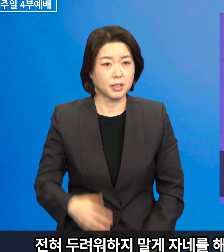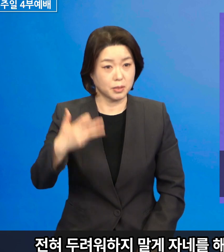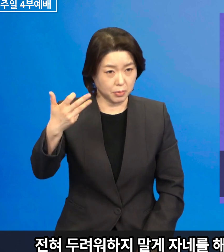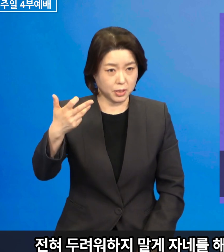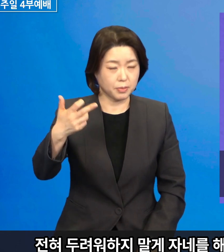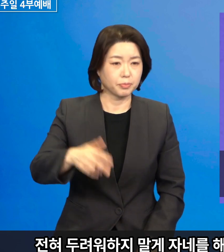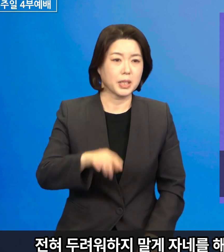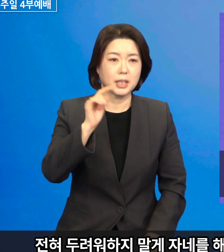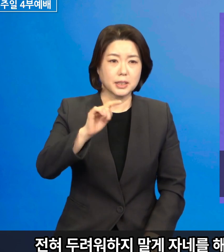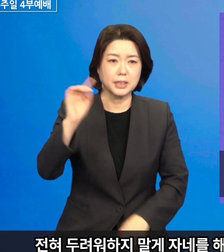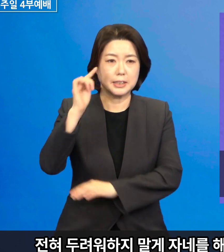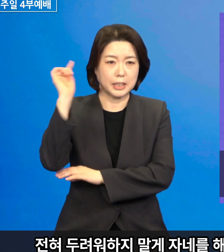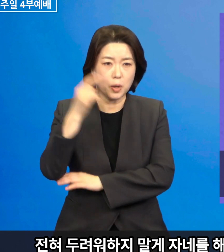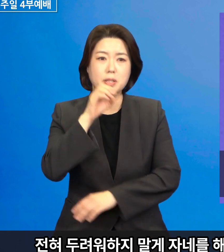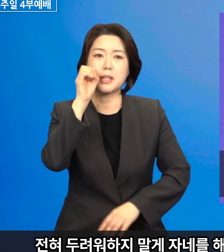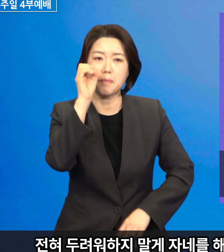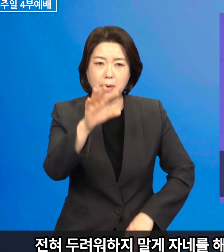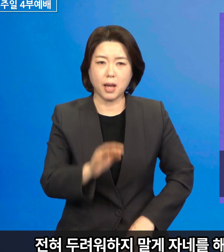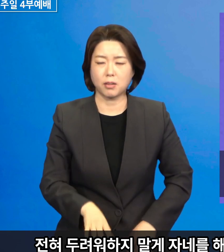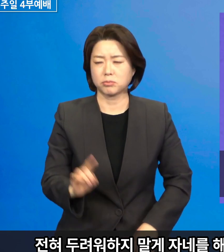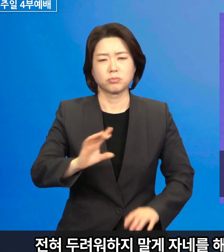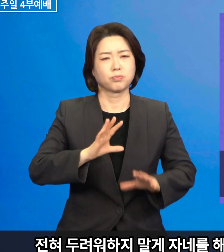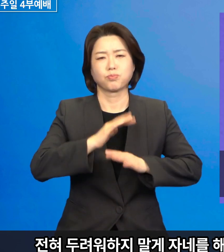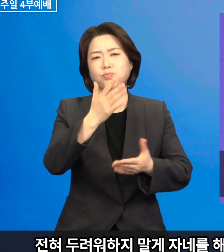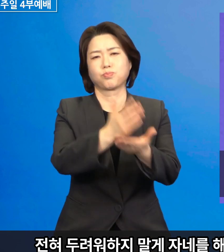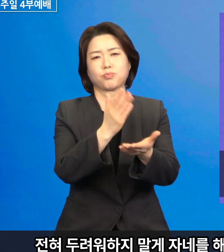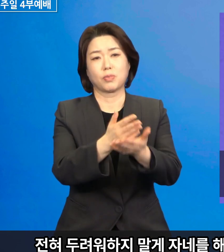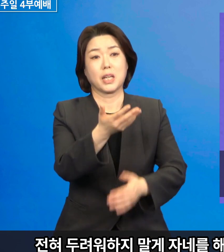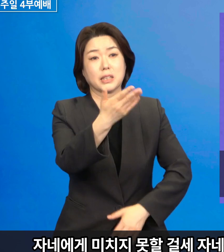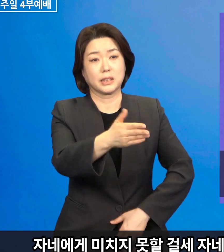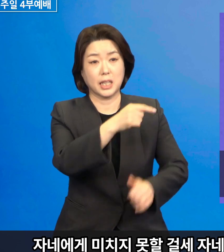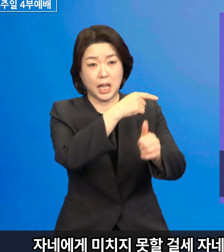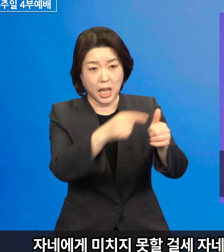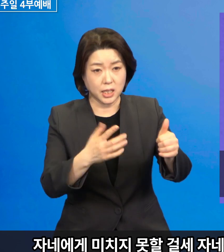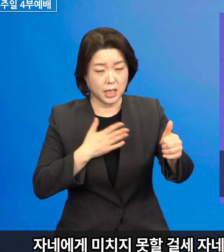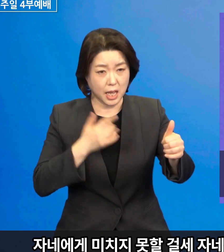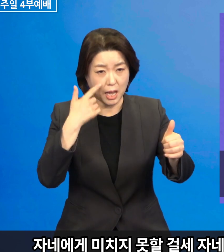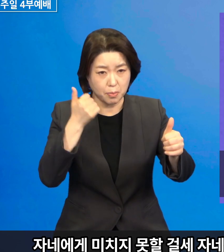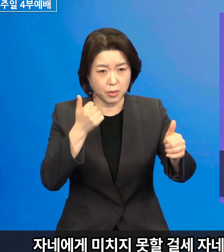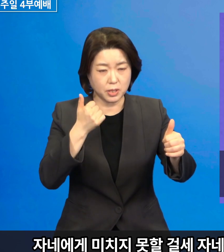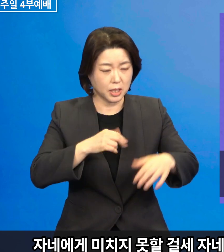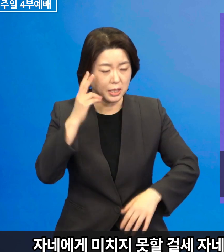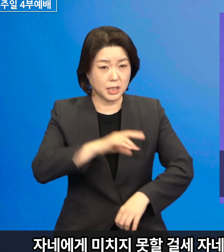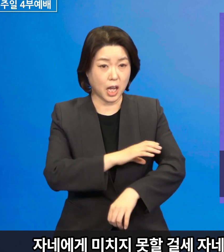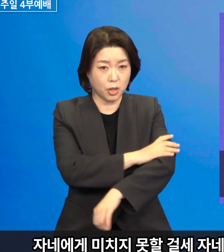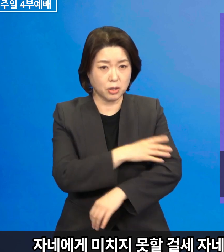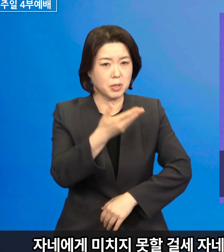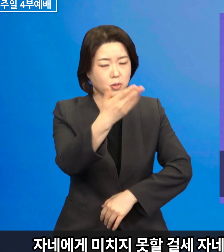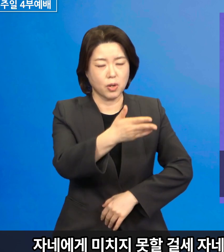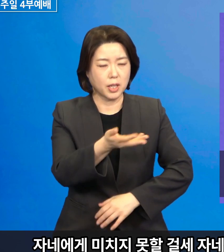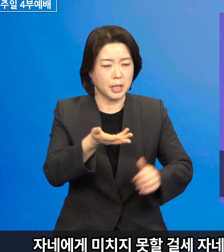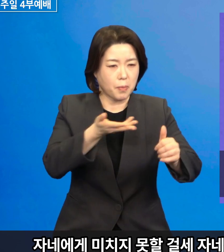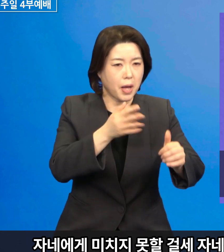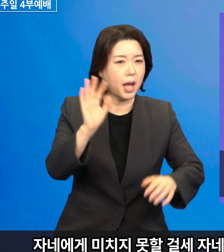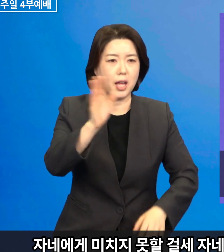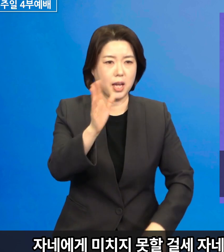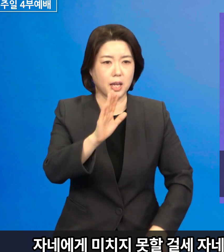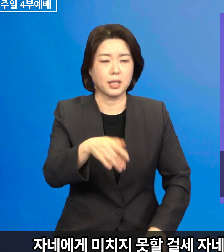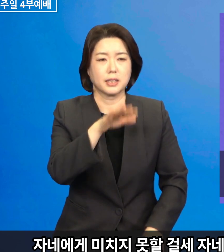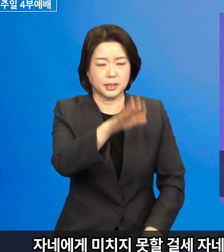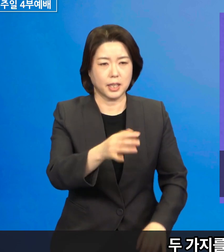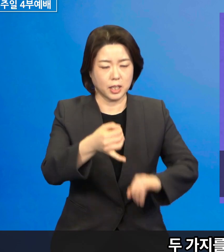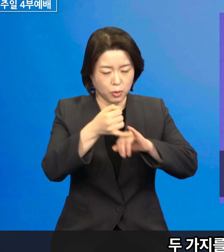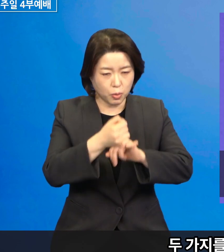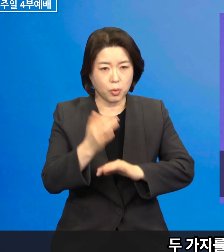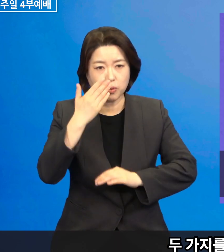말하였다. 전혀 두려워하지 말게. 자네를 해치려는 나의 아버지 사울의 세력에 자네에게 미치지 못할 걸세. 자네는 반드시 이스라엘의 왕이 될